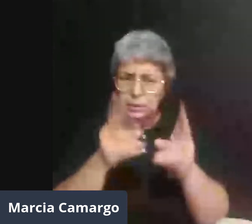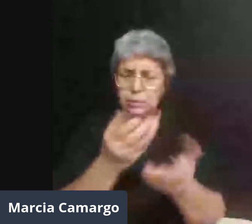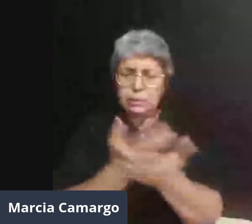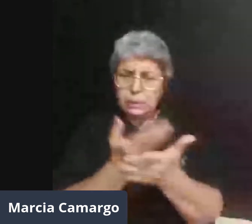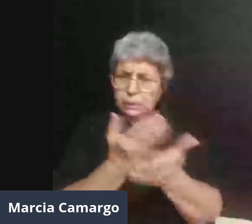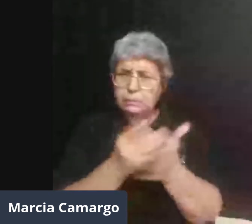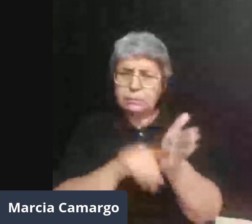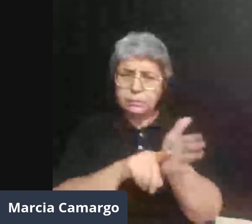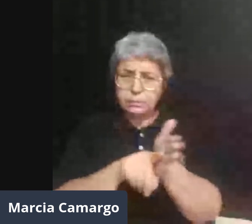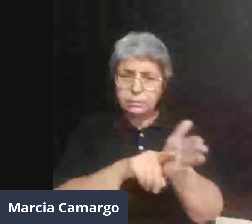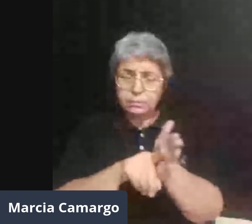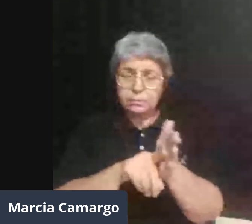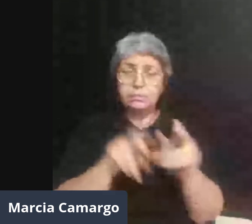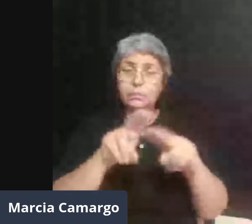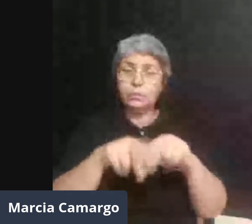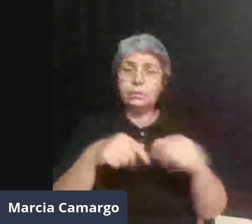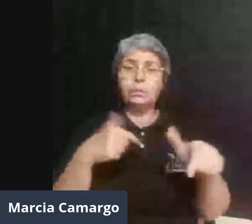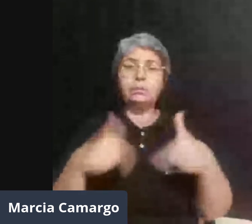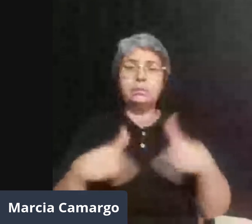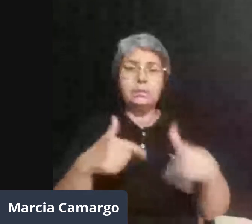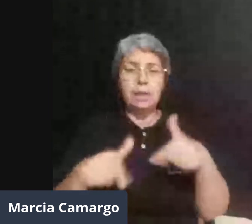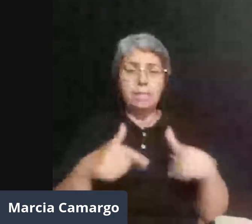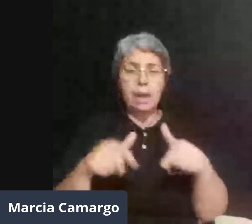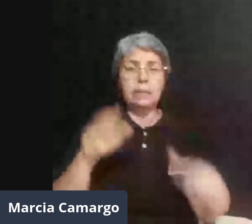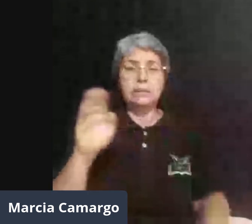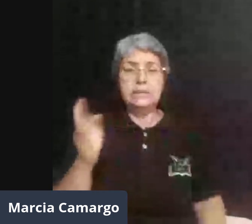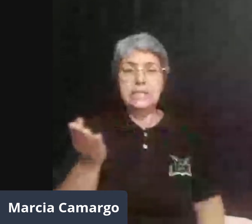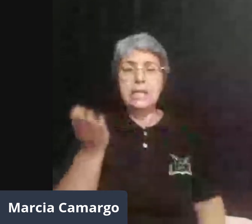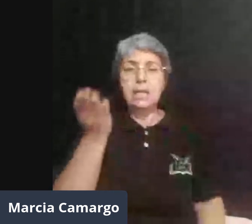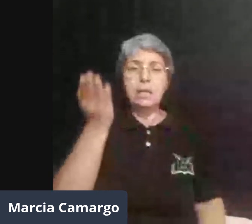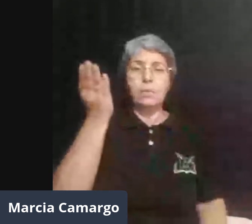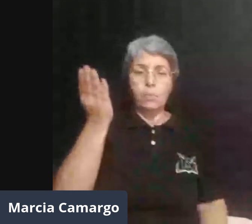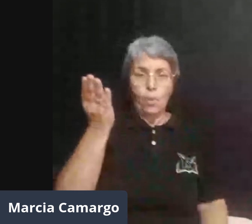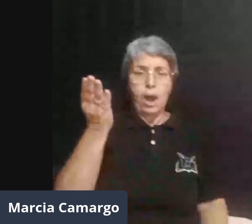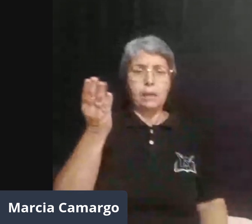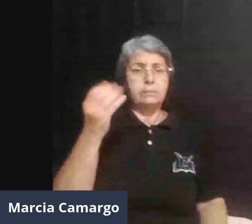o fundamento teológico da Igreja Adventista. Vejamos.